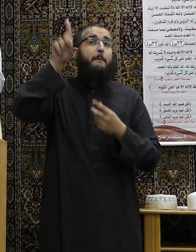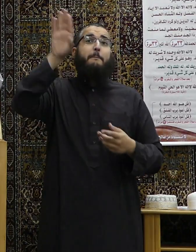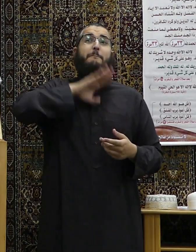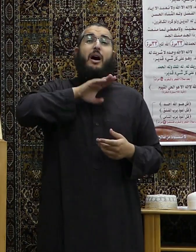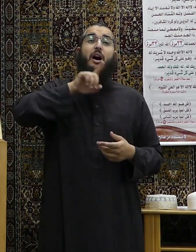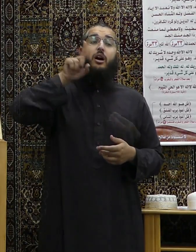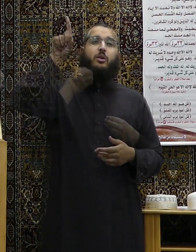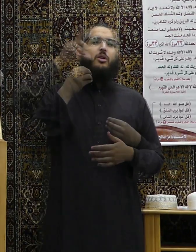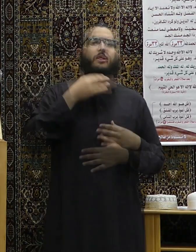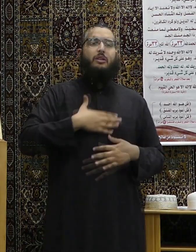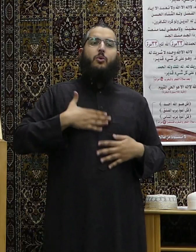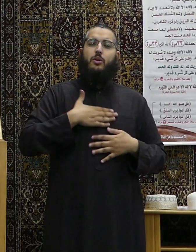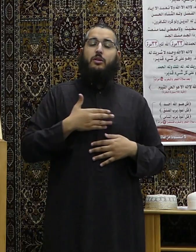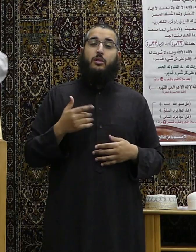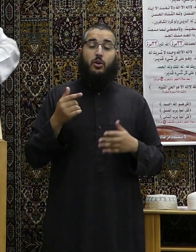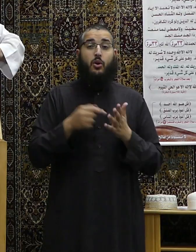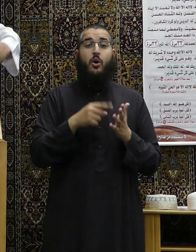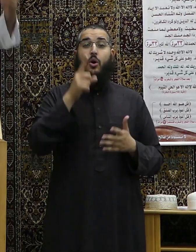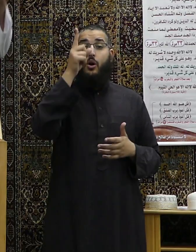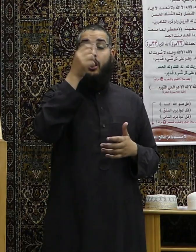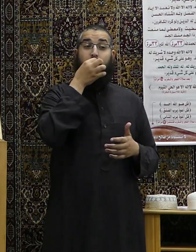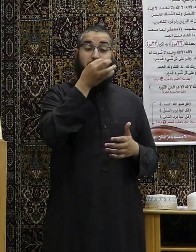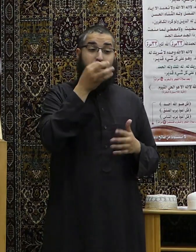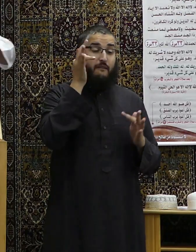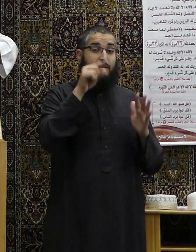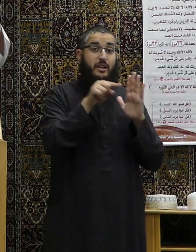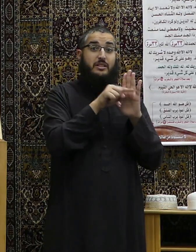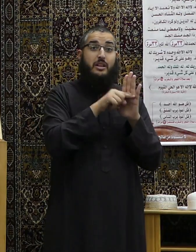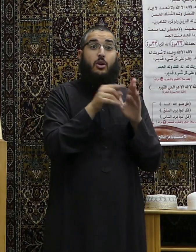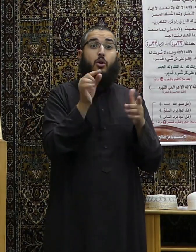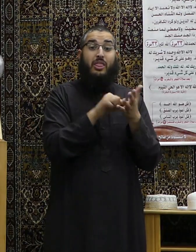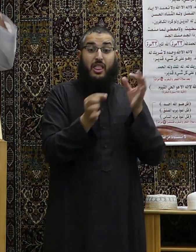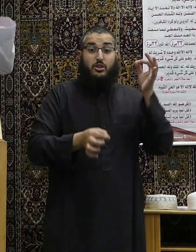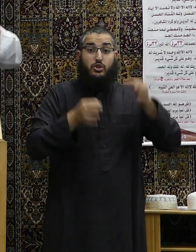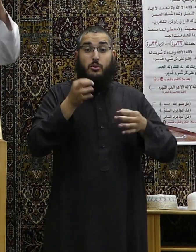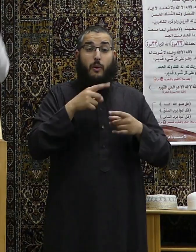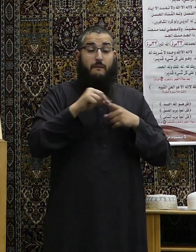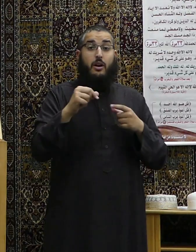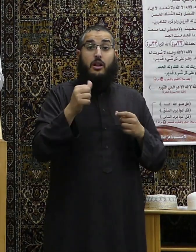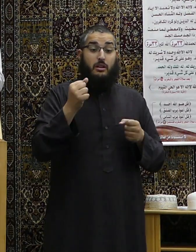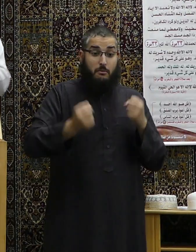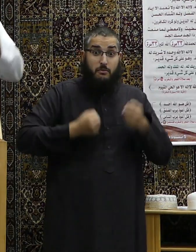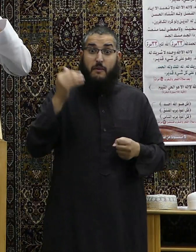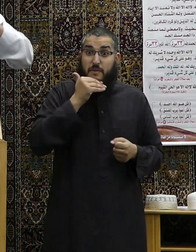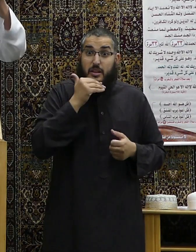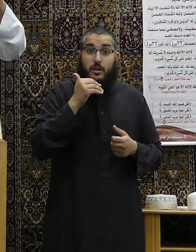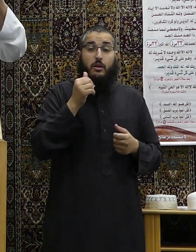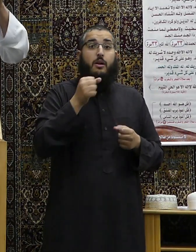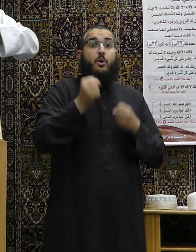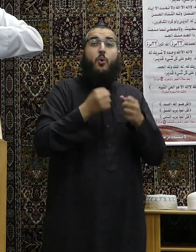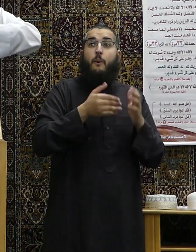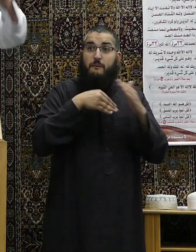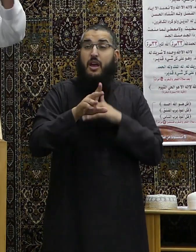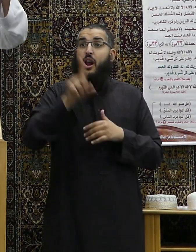Hâte-toi d'aller vers Allah. Les versets disent quoi ?« Wasari'u »« Précipitez-vous »« Fastabiqul khayrat »« Fafirru